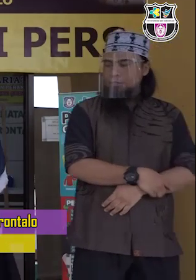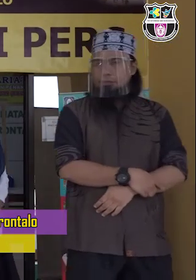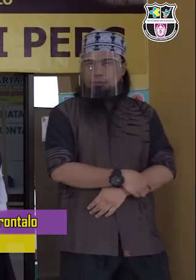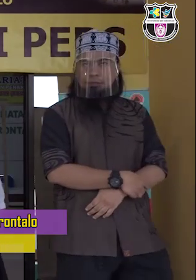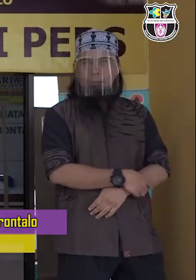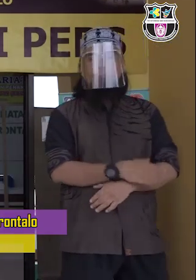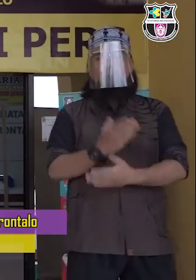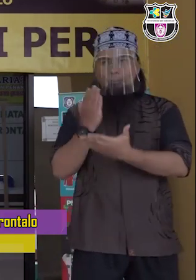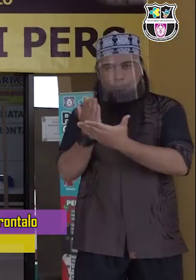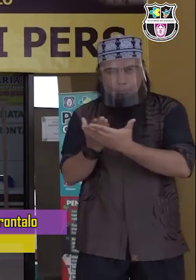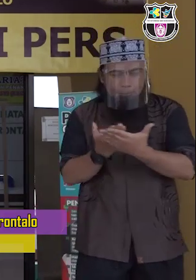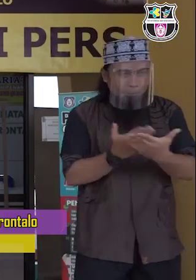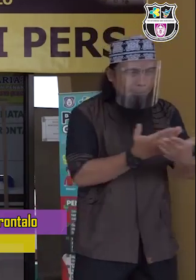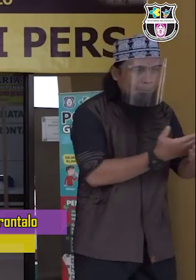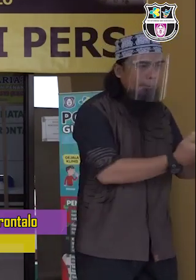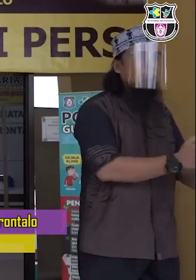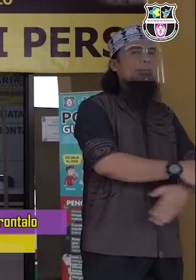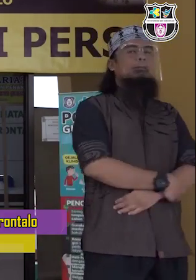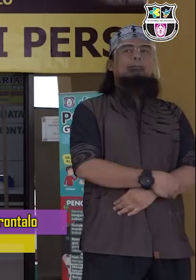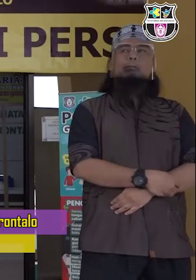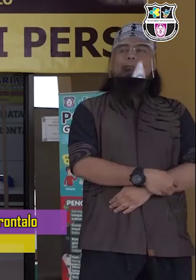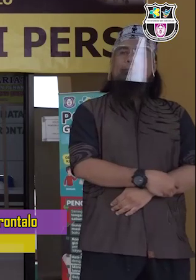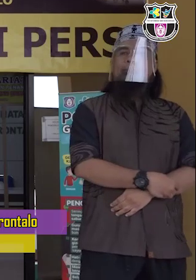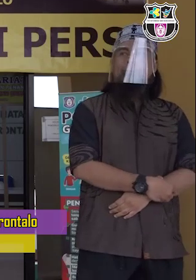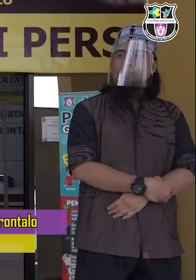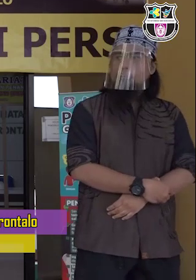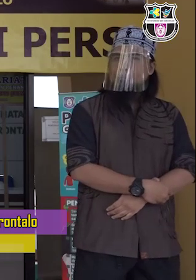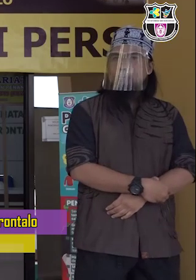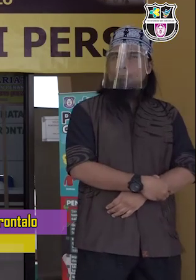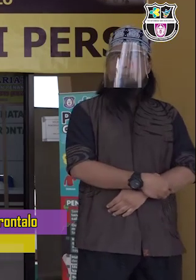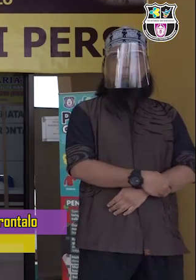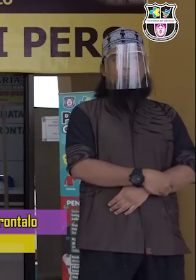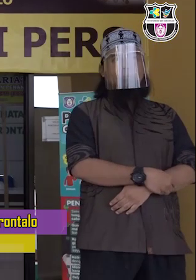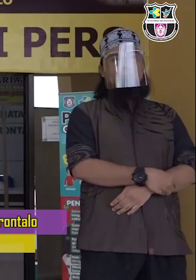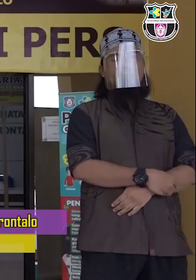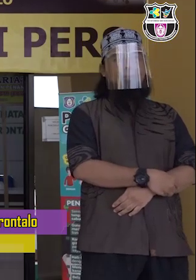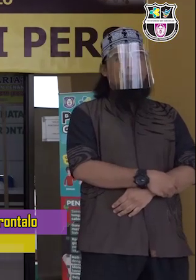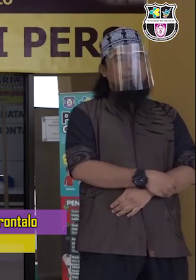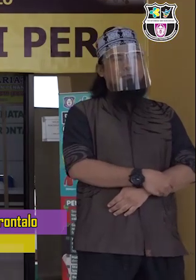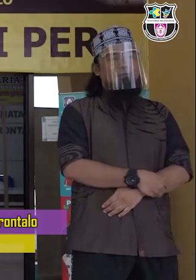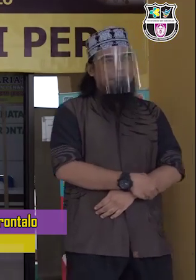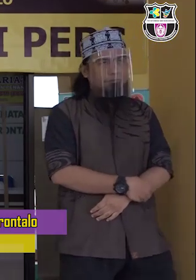wabarakatuh. Ya, makasih banyak Dr. Rosi Nakiu. Ada yang perlu dikonfirmasi?